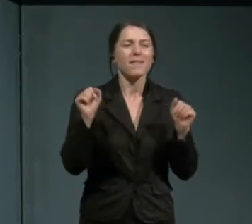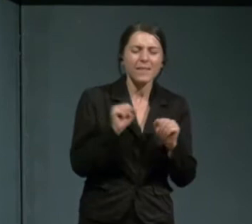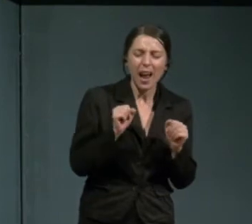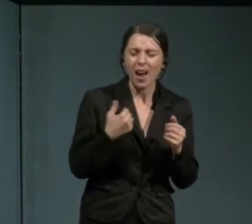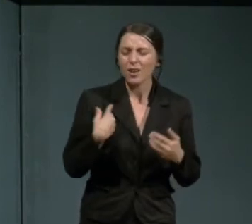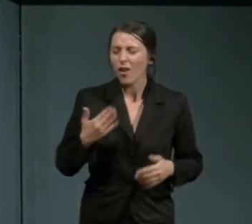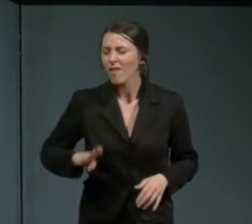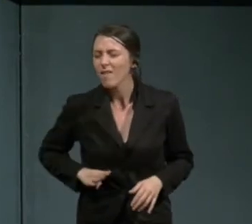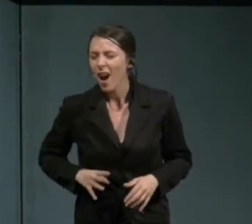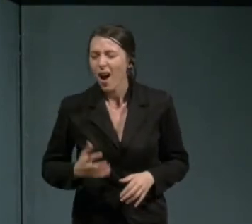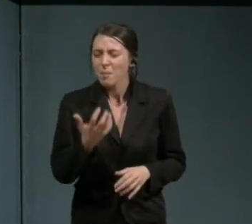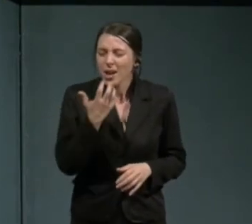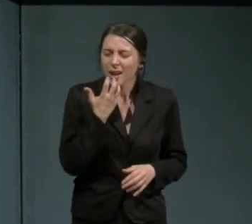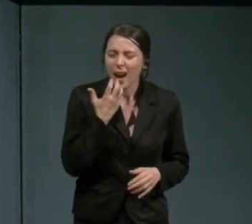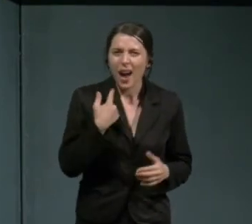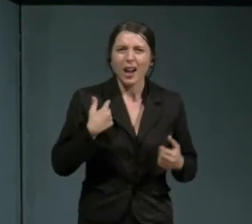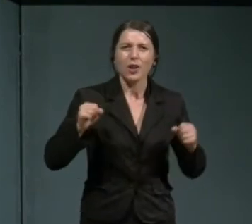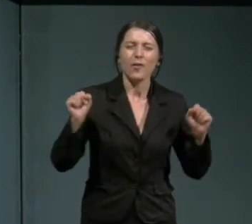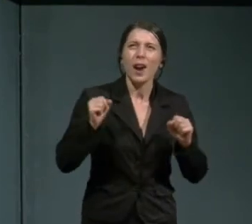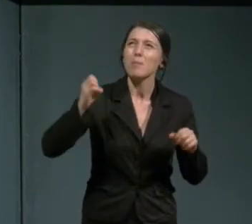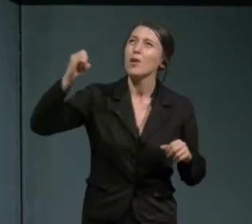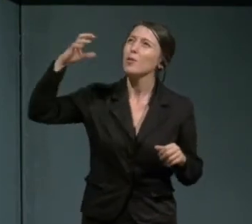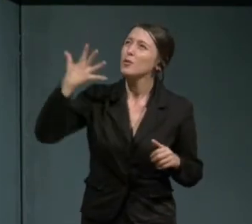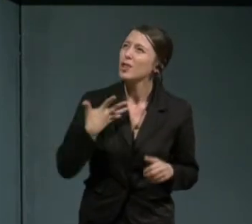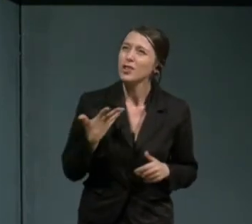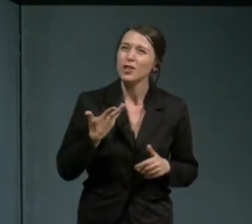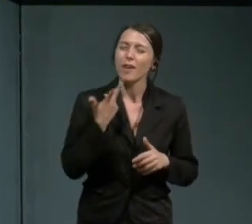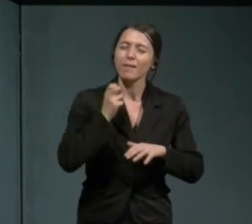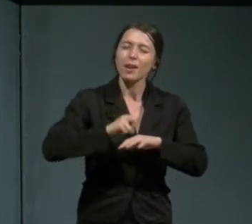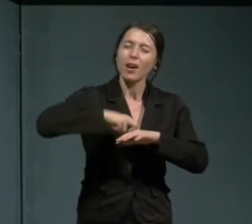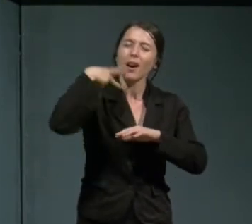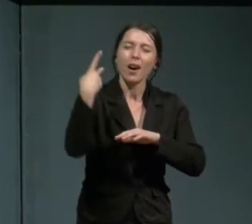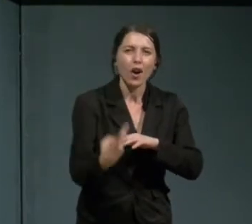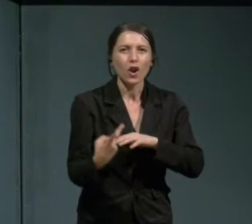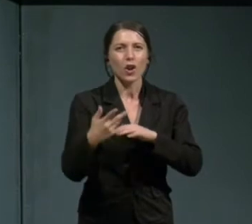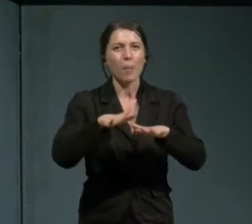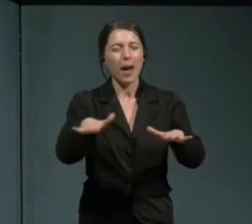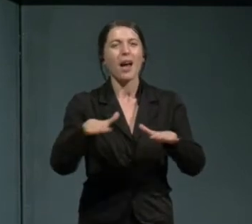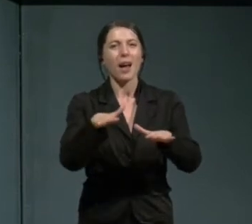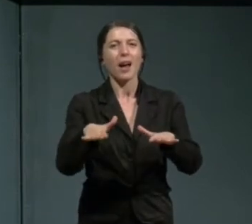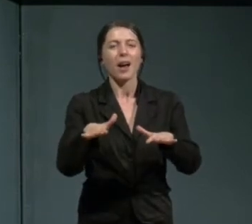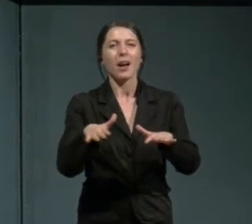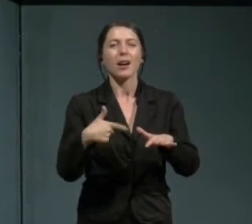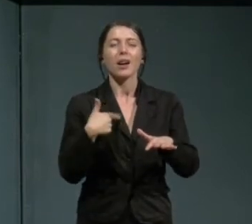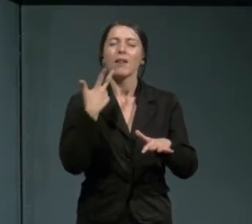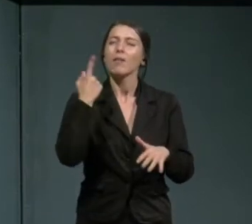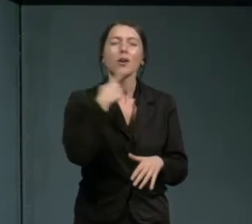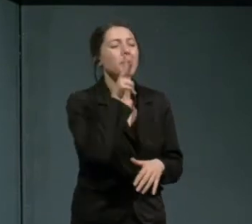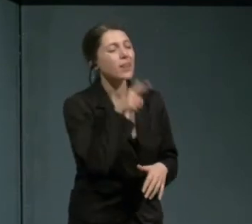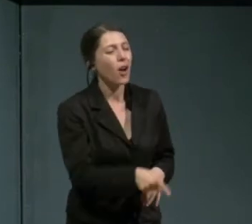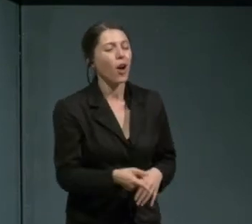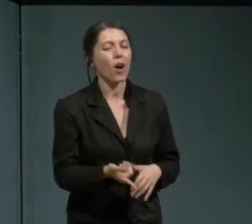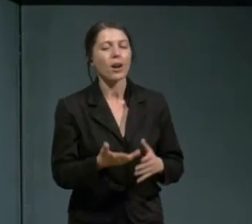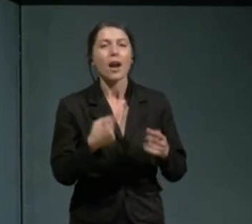caldo o freddo c'è luce ho voglia di saltare di tuffarmi in mare voglio quella ragazza